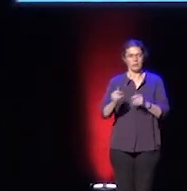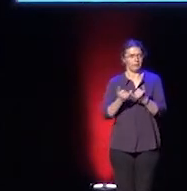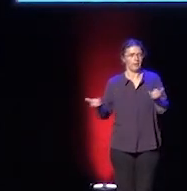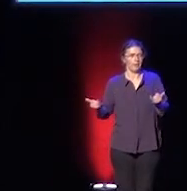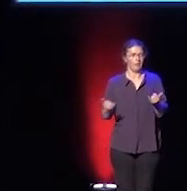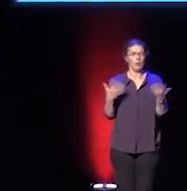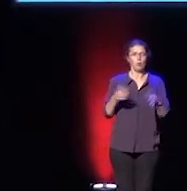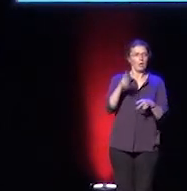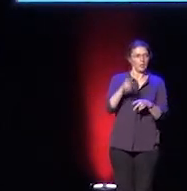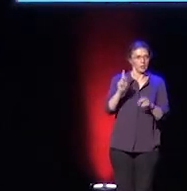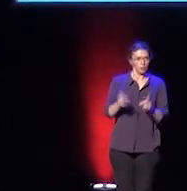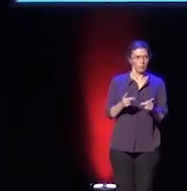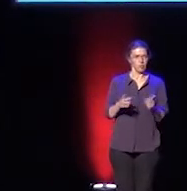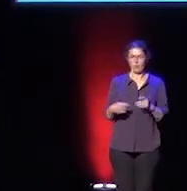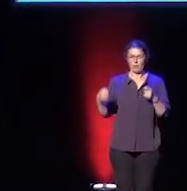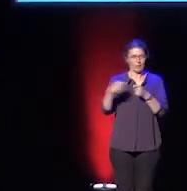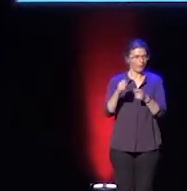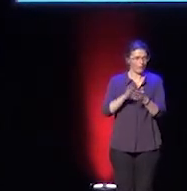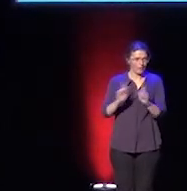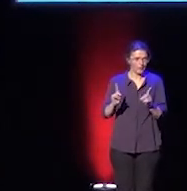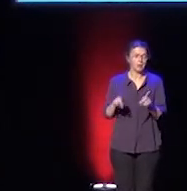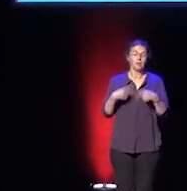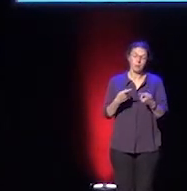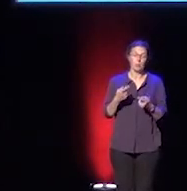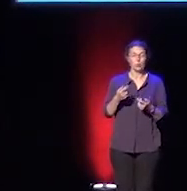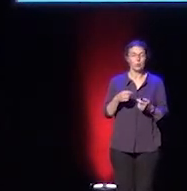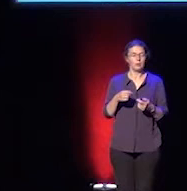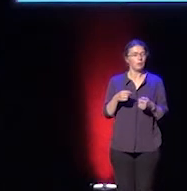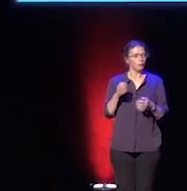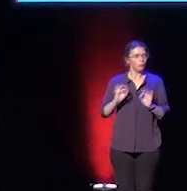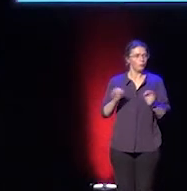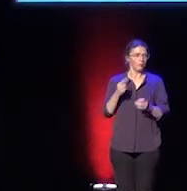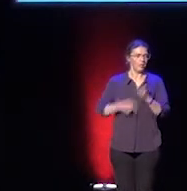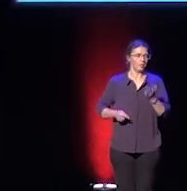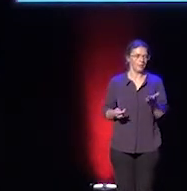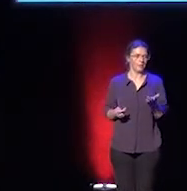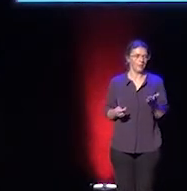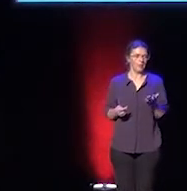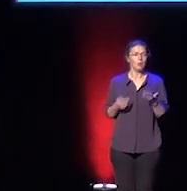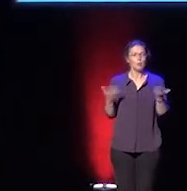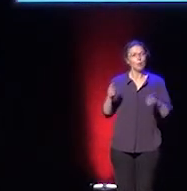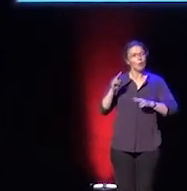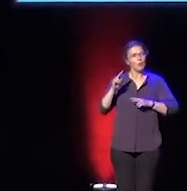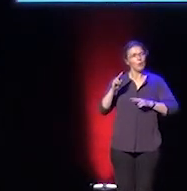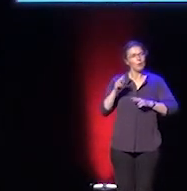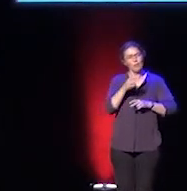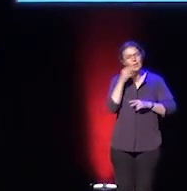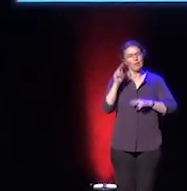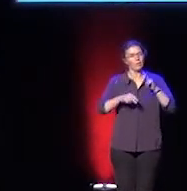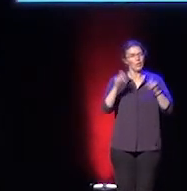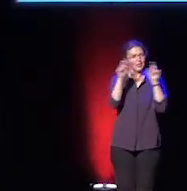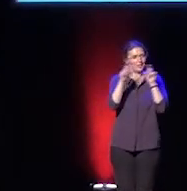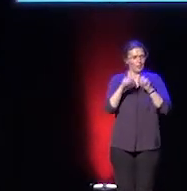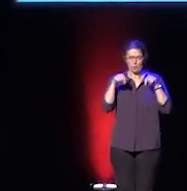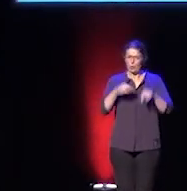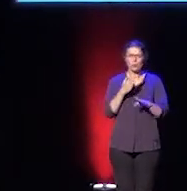die Verbindungen funktionieren nicht, dann ist einiges im Argen. Ich will diese vielen verschiedenen Themen, die